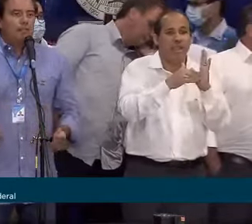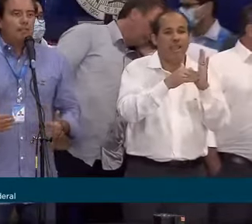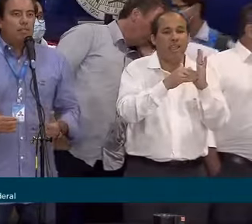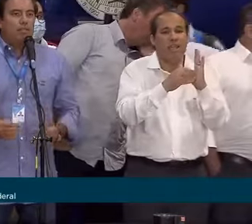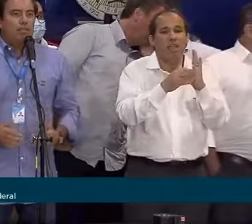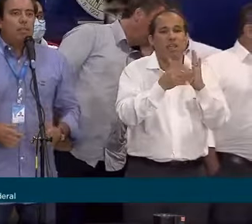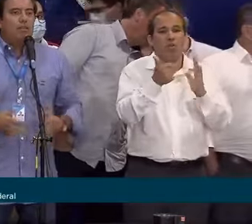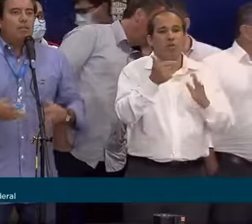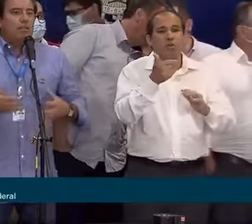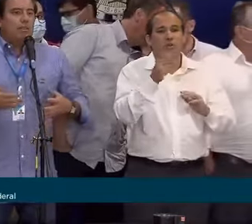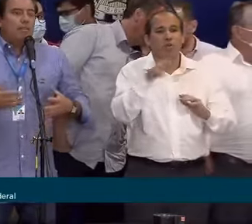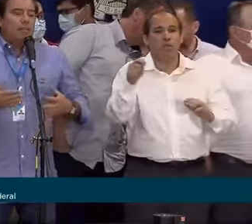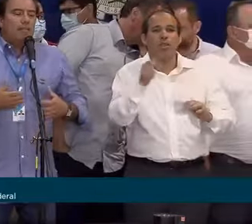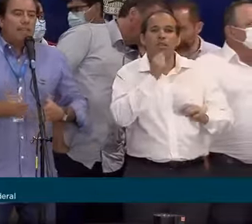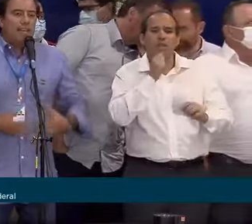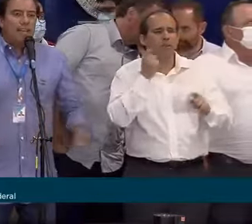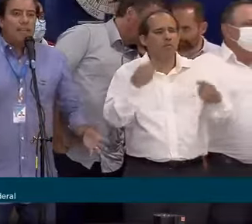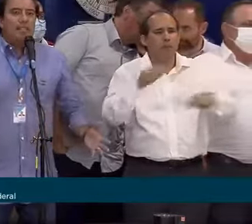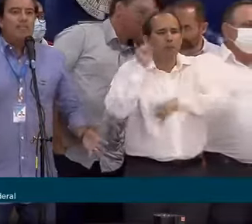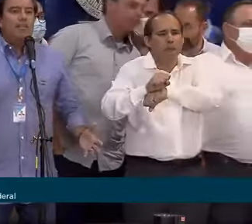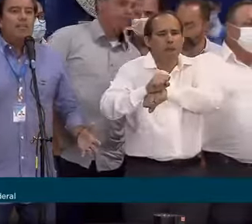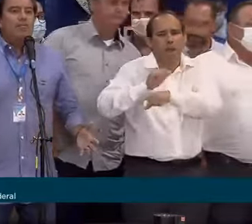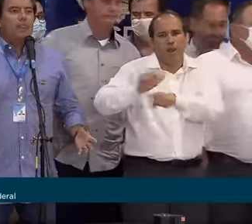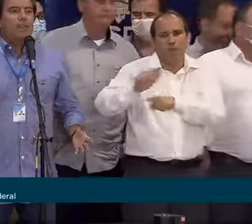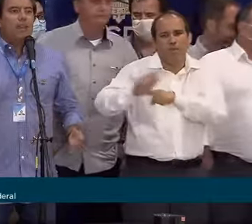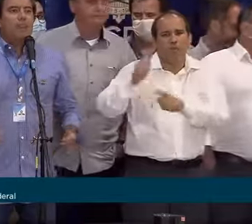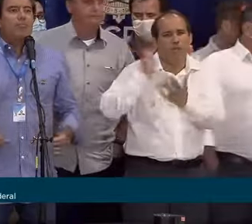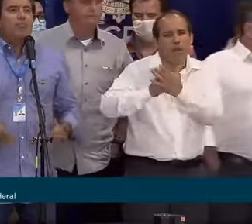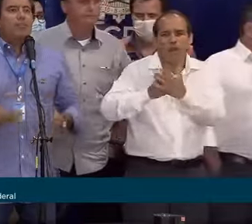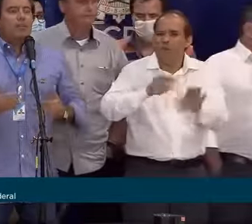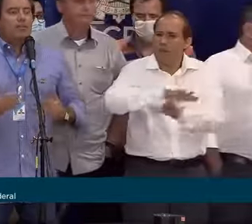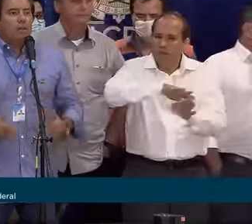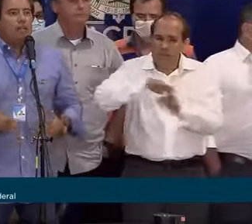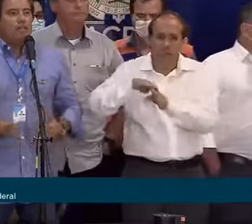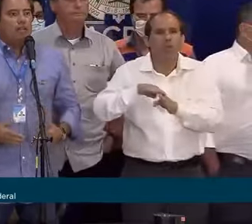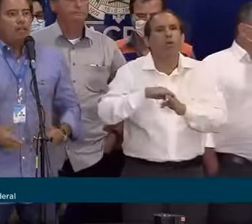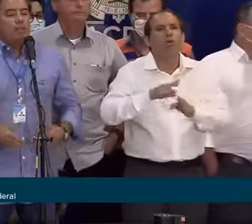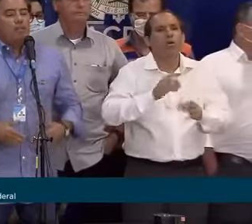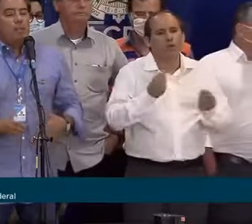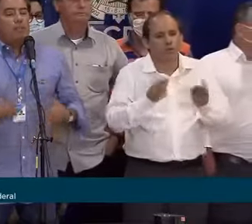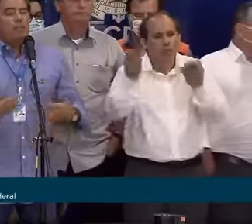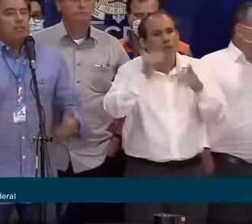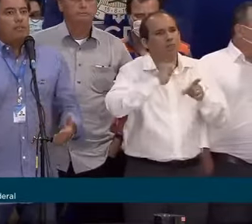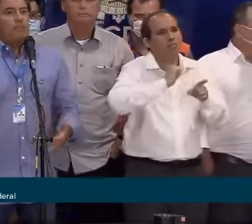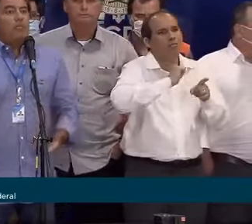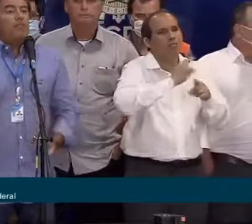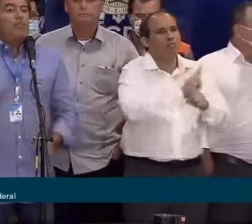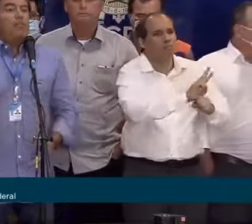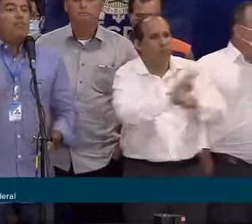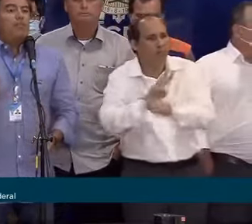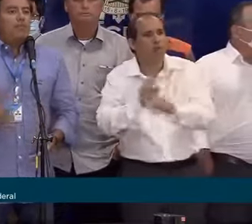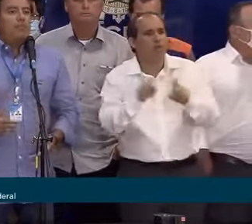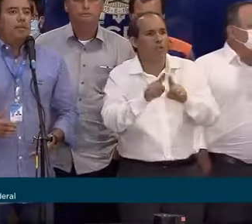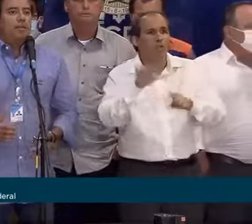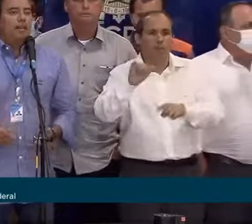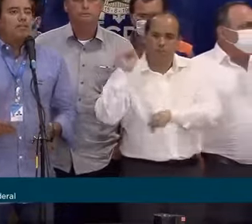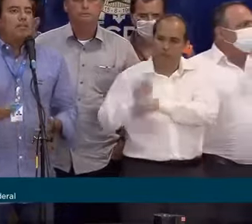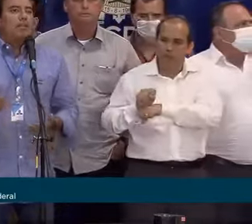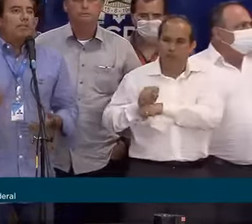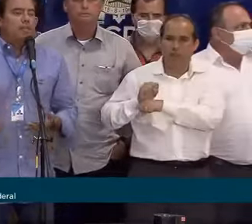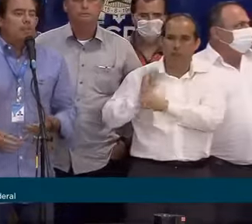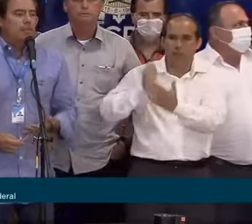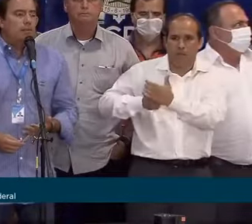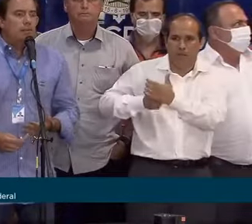3 meses a 12 meses. Ou seja, em uma série de segmentos de crédito, nós estaremos pausando, como fizemos ano